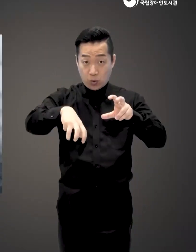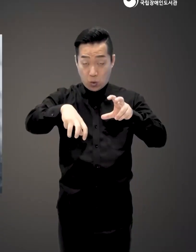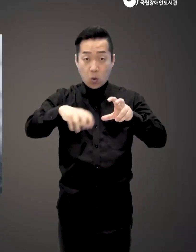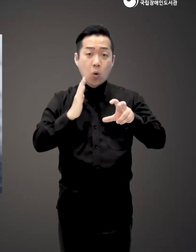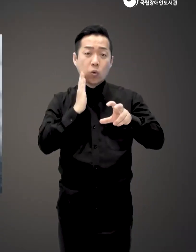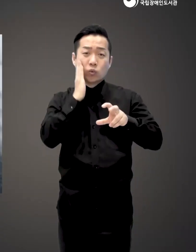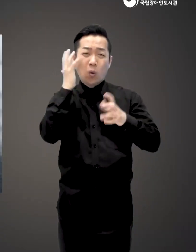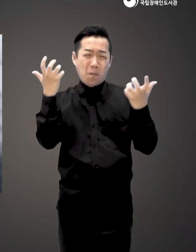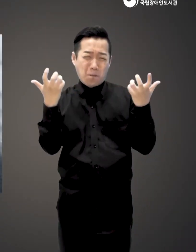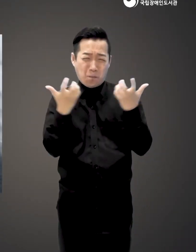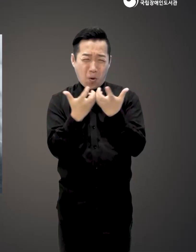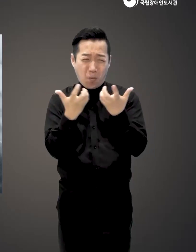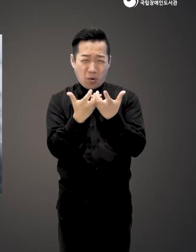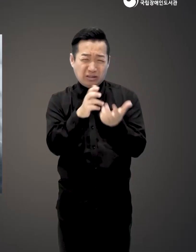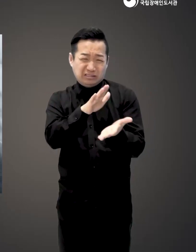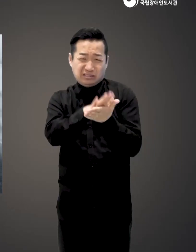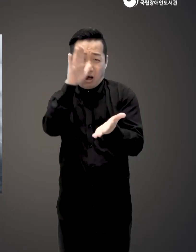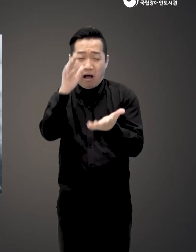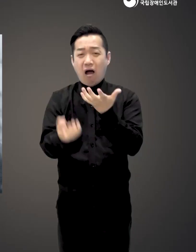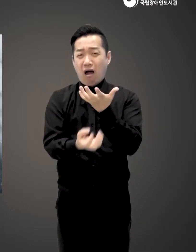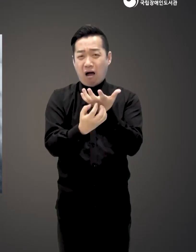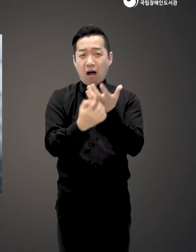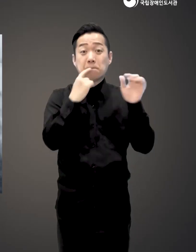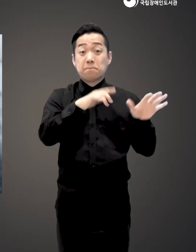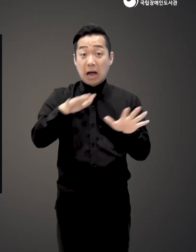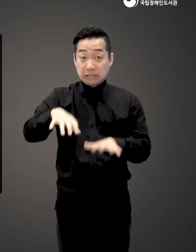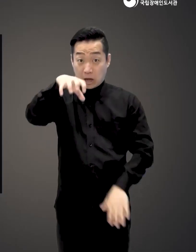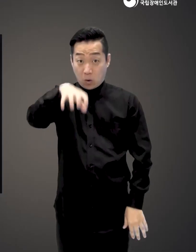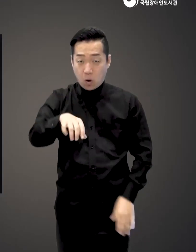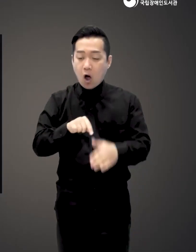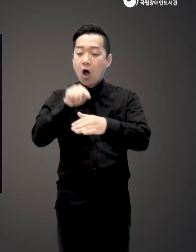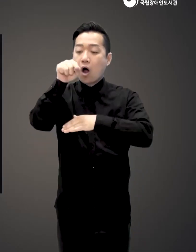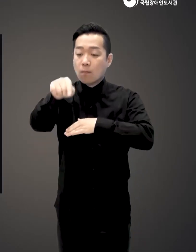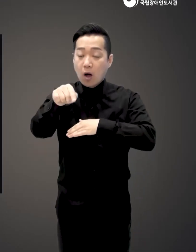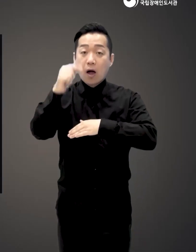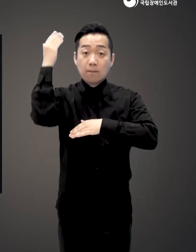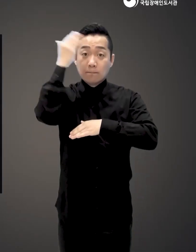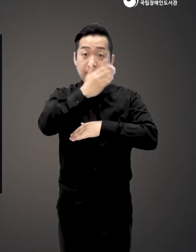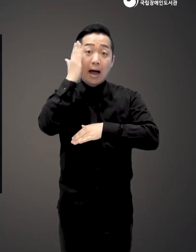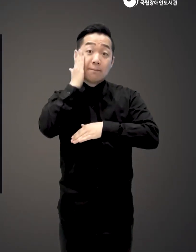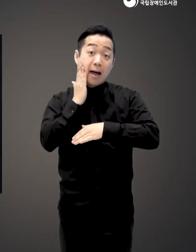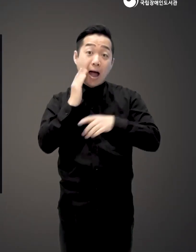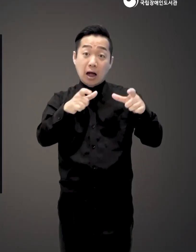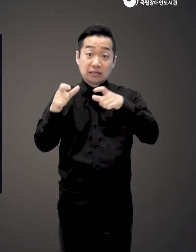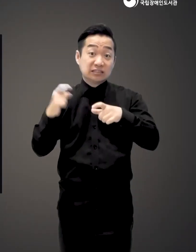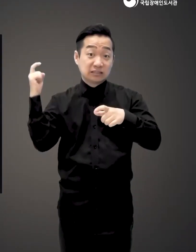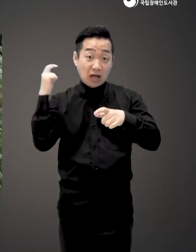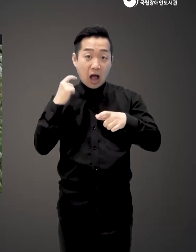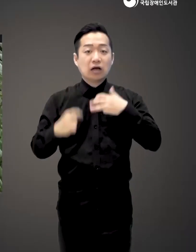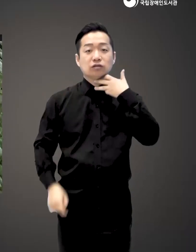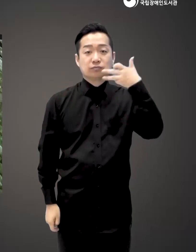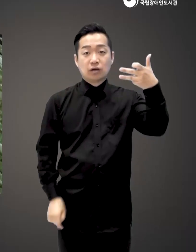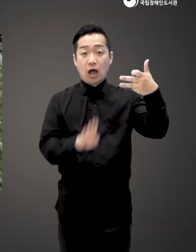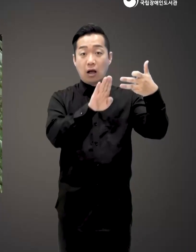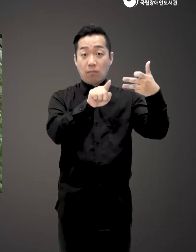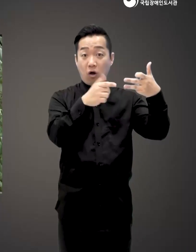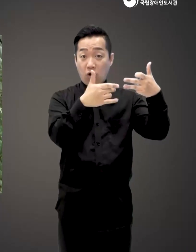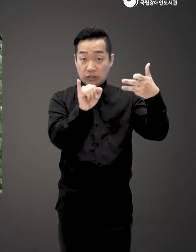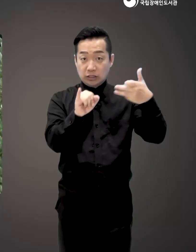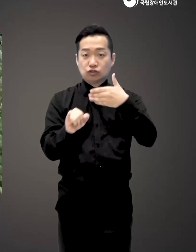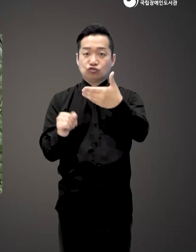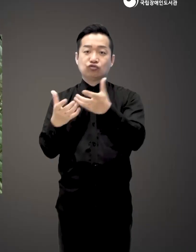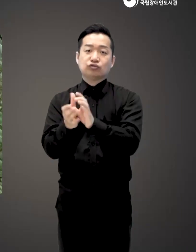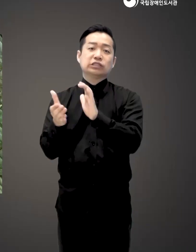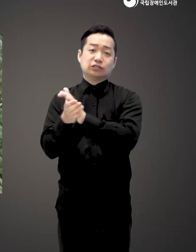미래의 지구, 이곳에는 녹조로 가득한 펄펄 끓는 온도의 바다, 그곳 너머에 맑고 푸른 구역이 있다는 것을 알게 된 18살의